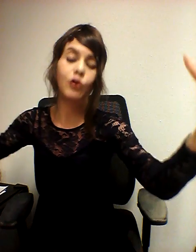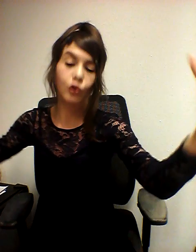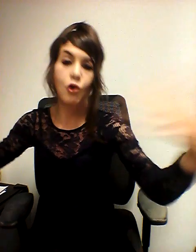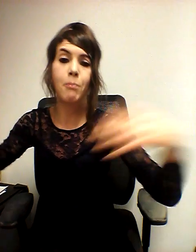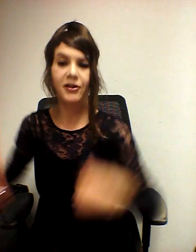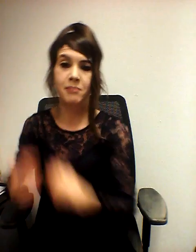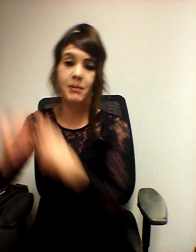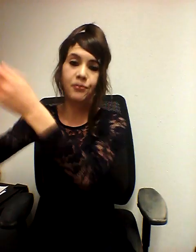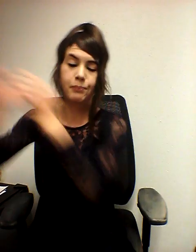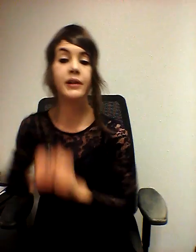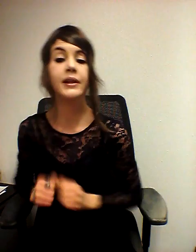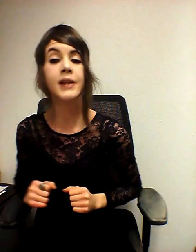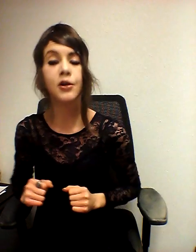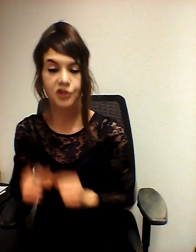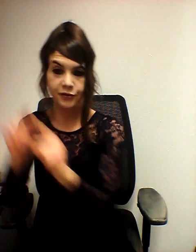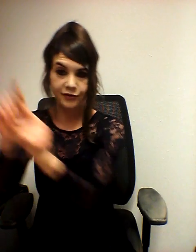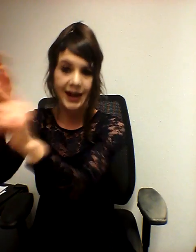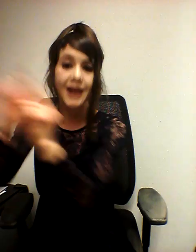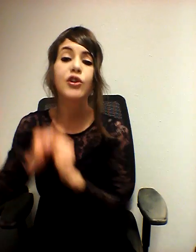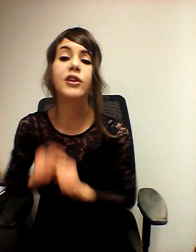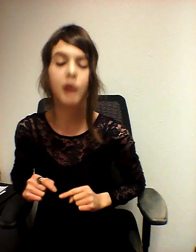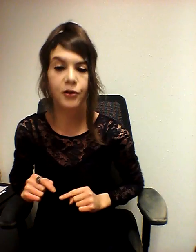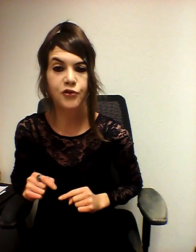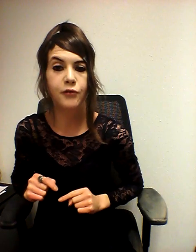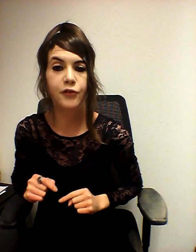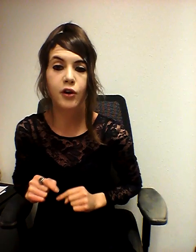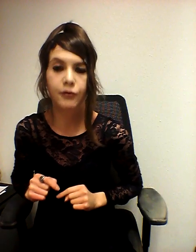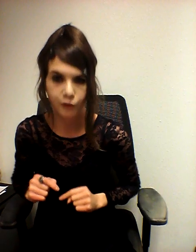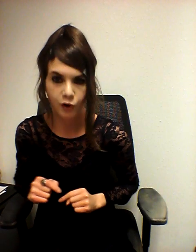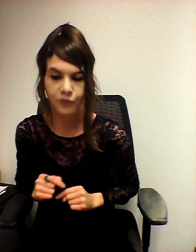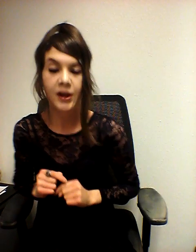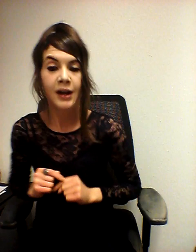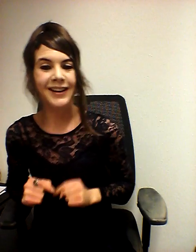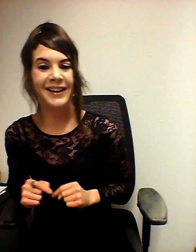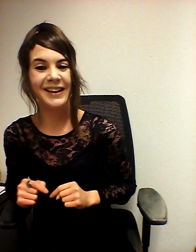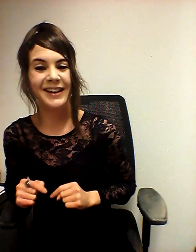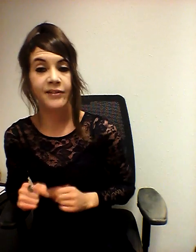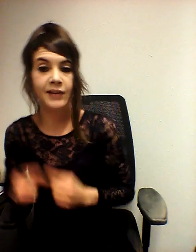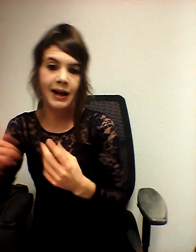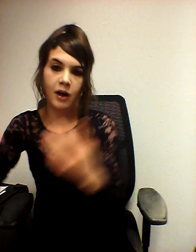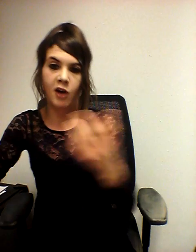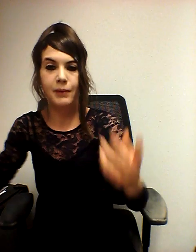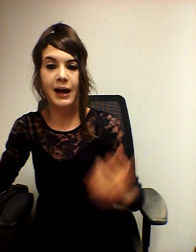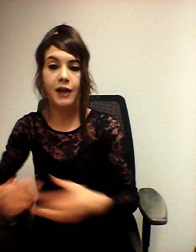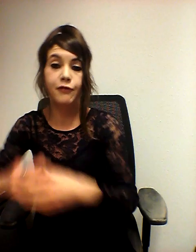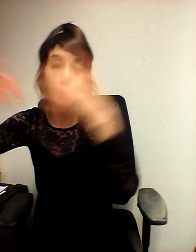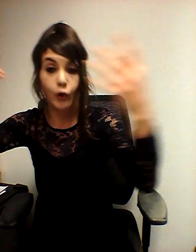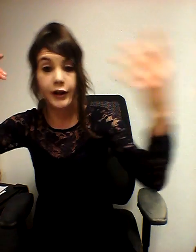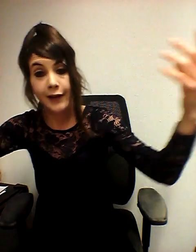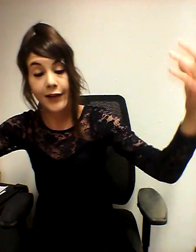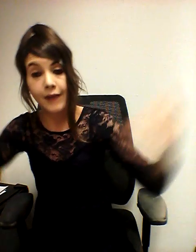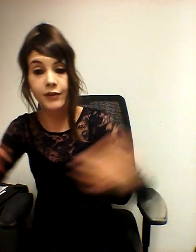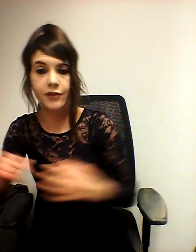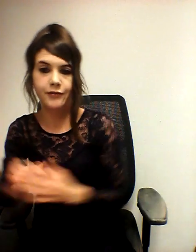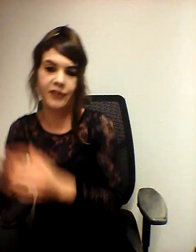een compartiment binnenin jouw cel daar worden brandstoffen gevormd eh eh na afbraak Van koolhydraten eiwitten vet